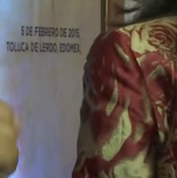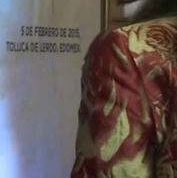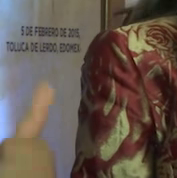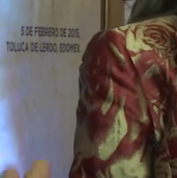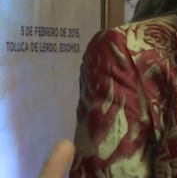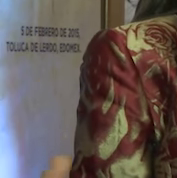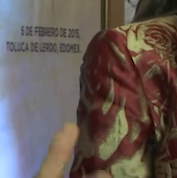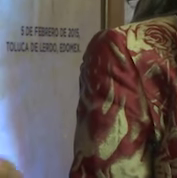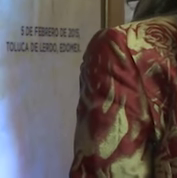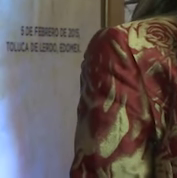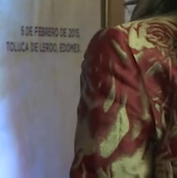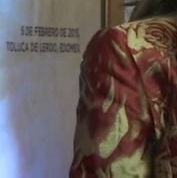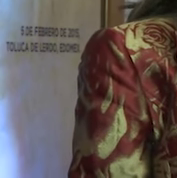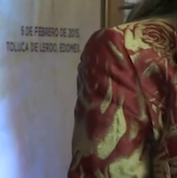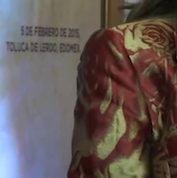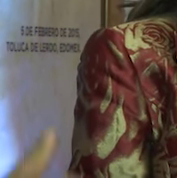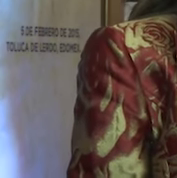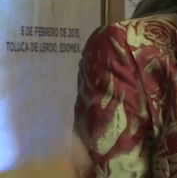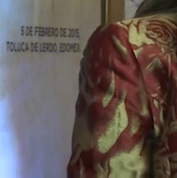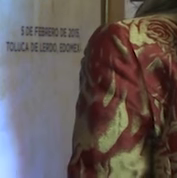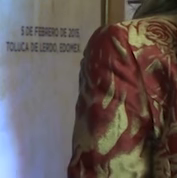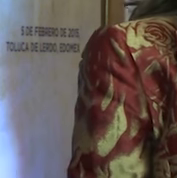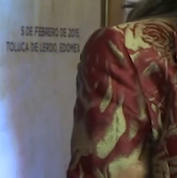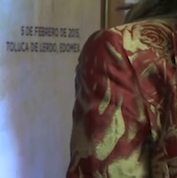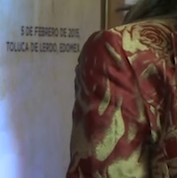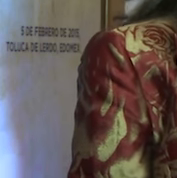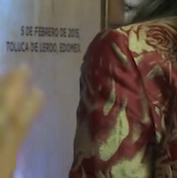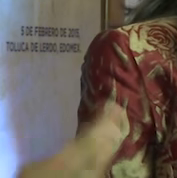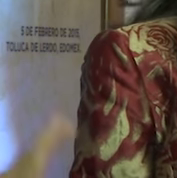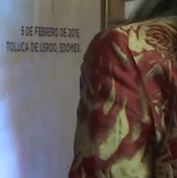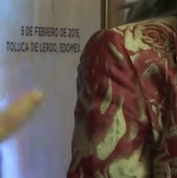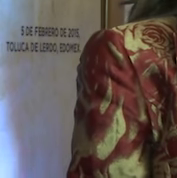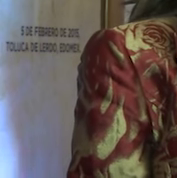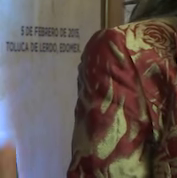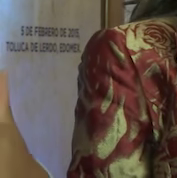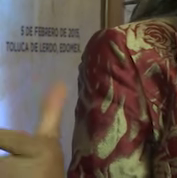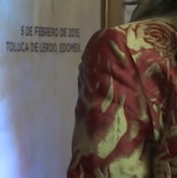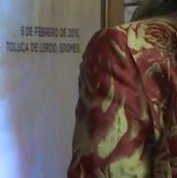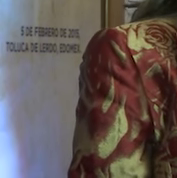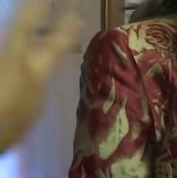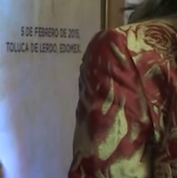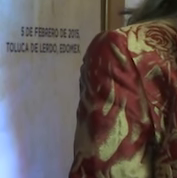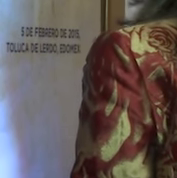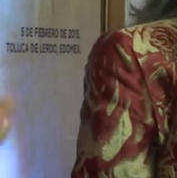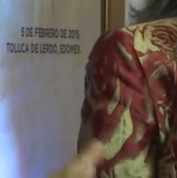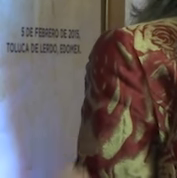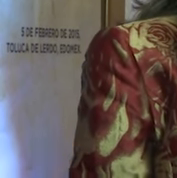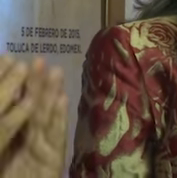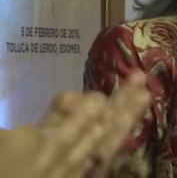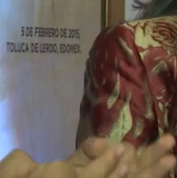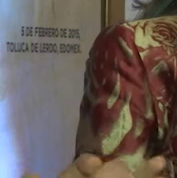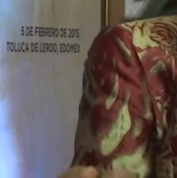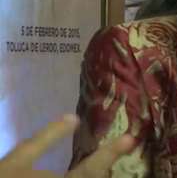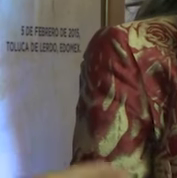de grandes dimensiones. Si bien distintos a los que tuvieron que enfrentar esa primera generación de mexicanos que se abocaron a la formación de